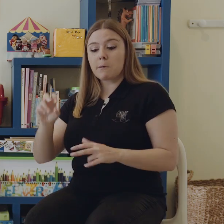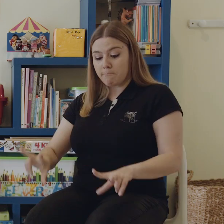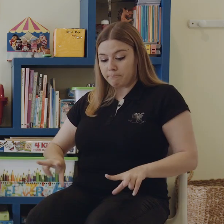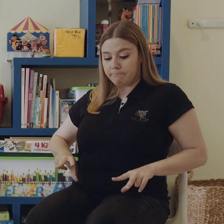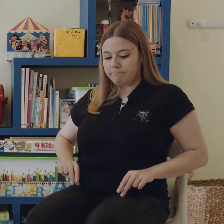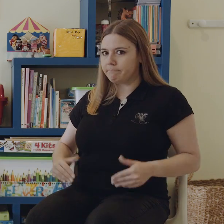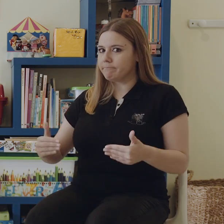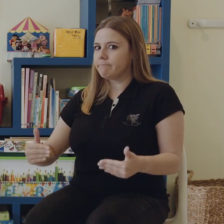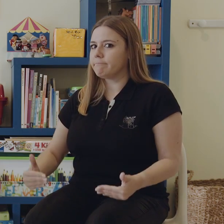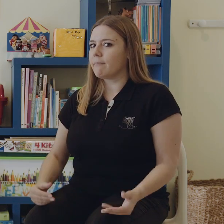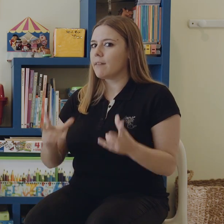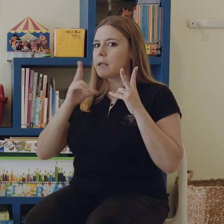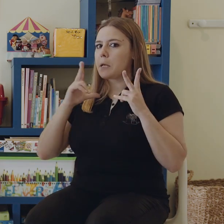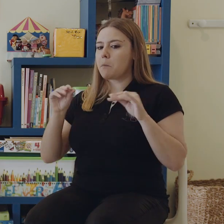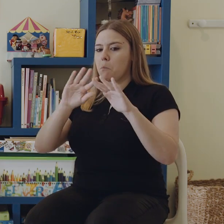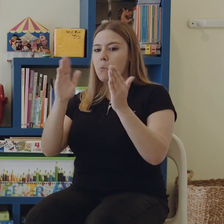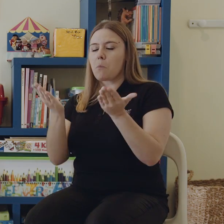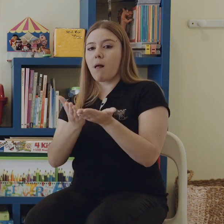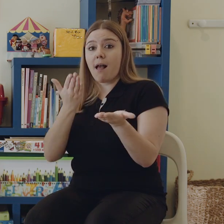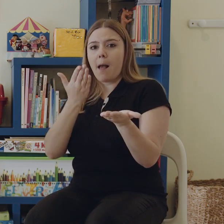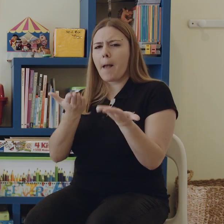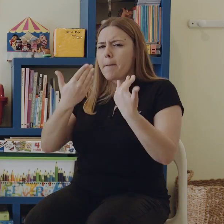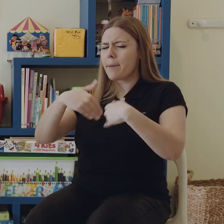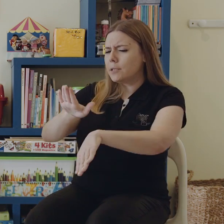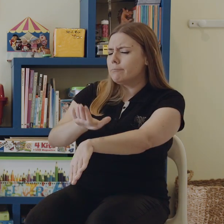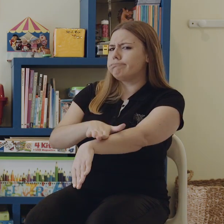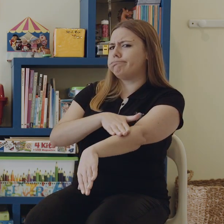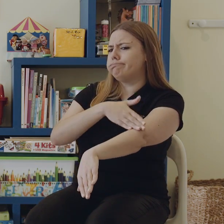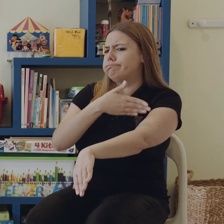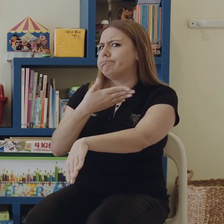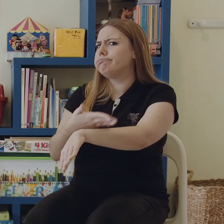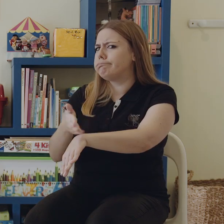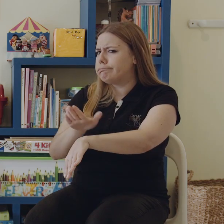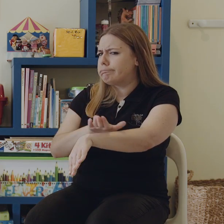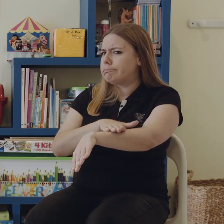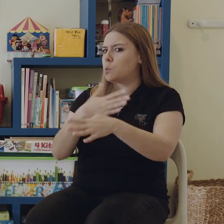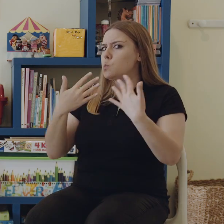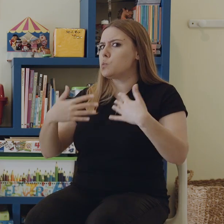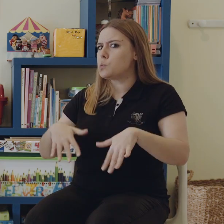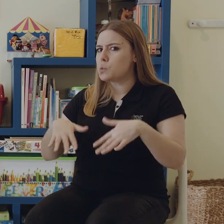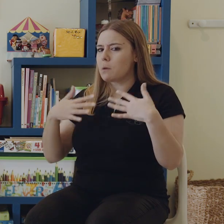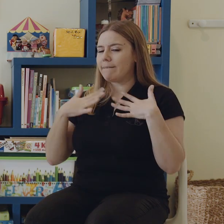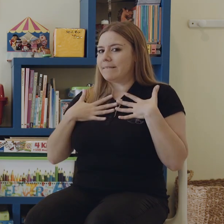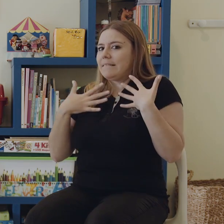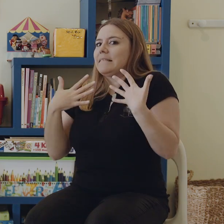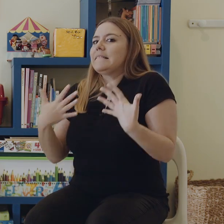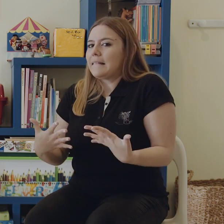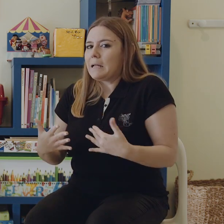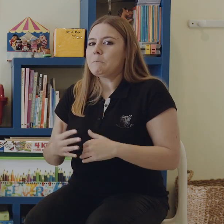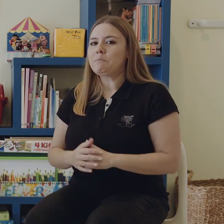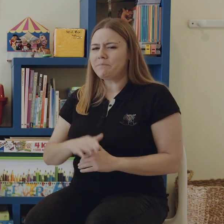calções, camisa e bola na mão. Mas depois de tanta asneira, é tal a vontade, é tal a